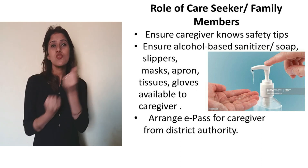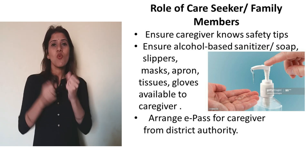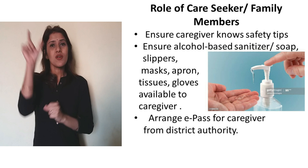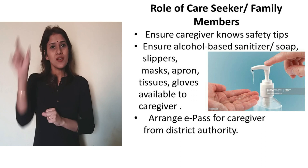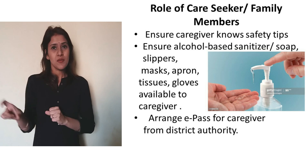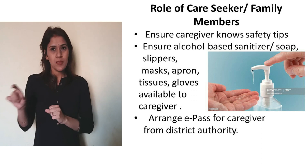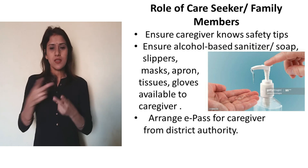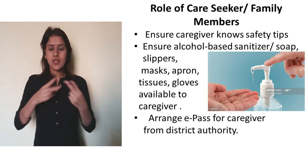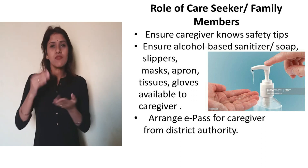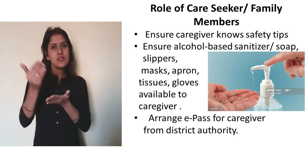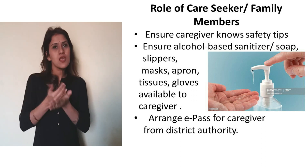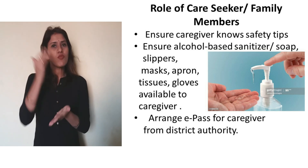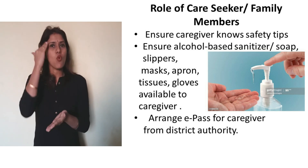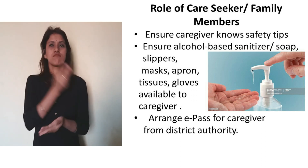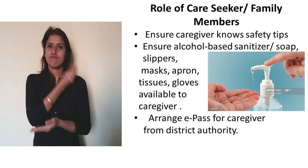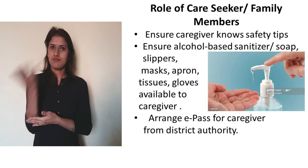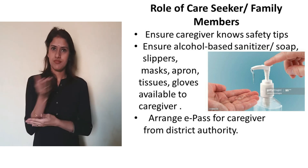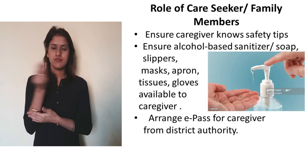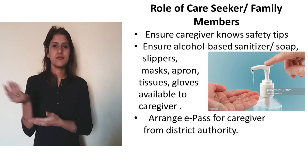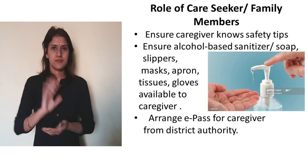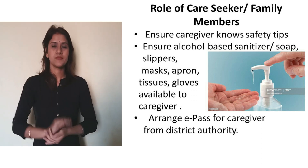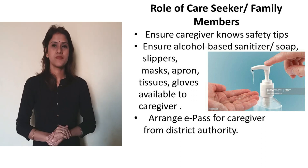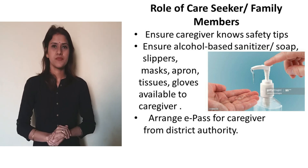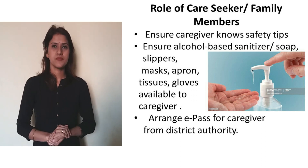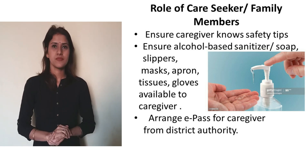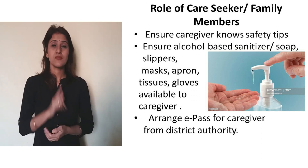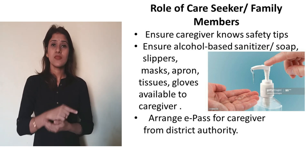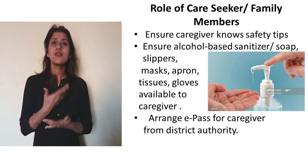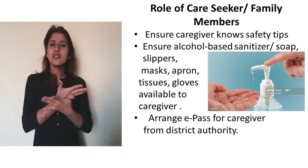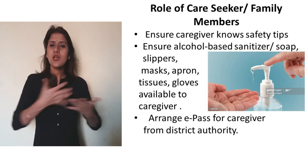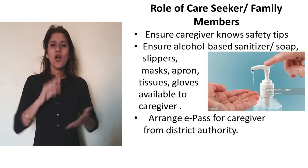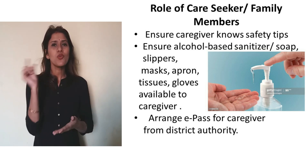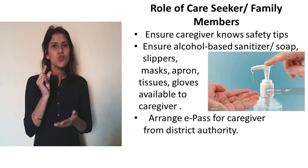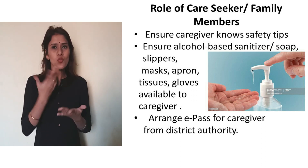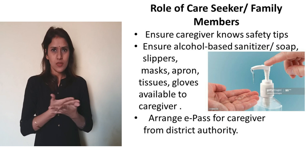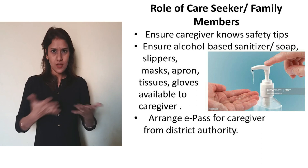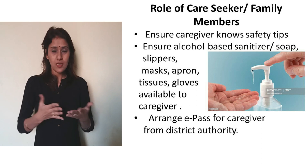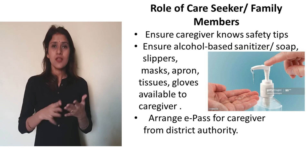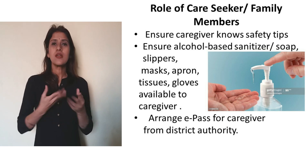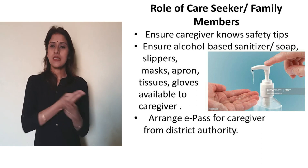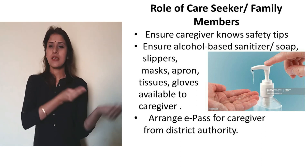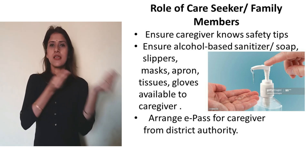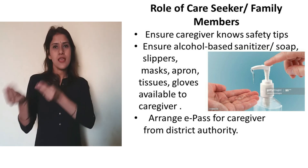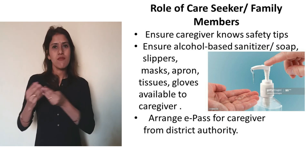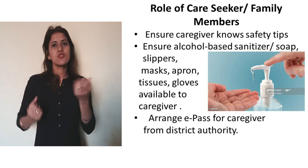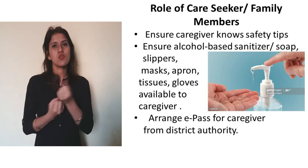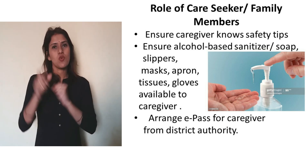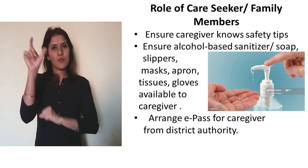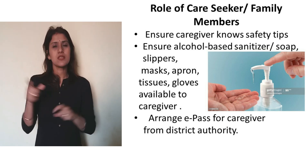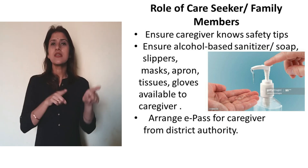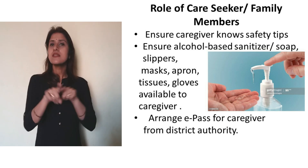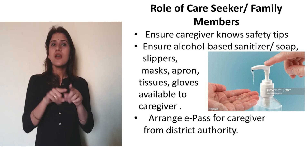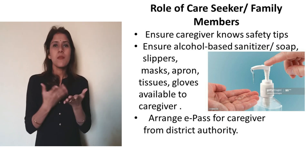सहयोगी कार्यकर्ता सभी सुरक्षा उपायों के बारे में जानते हों। प्रयोग में आने वाली वस्तुएं सहयोगी कार्यकर्ता को उपलब्ध